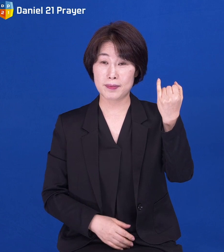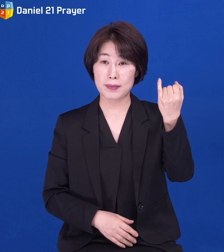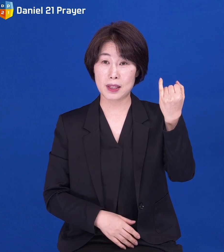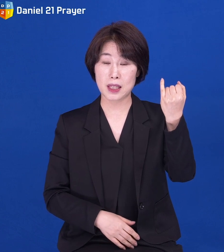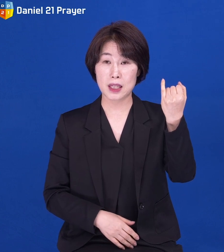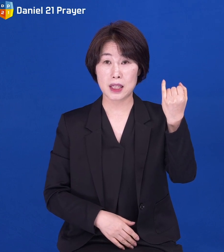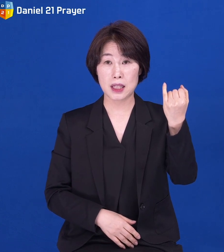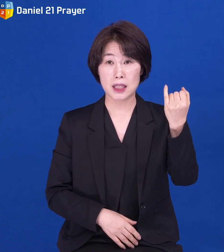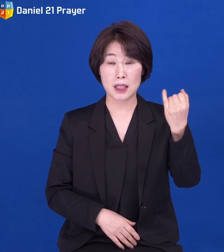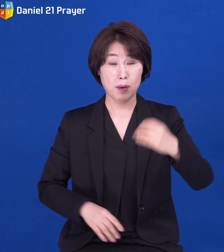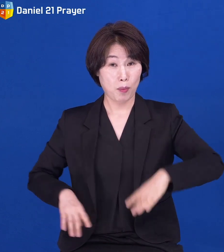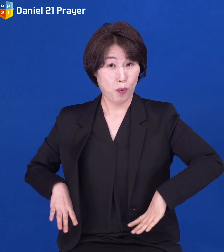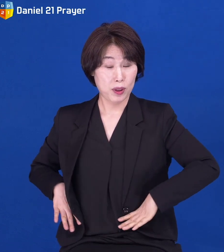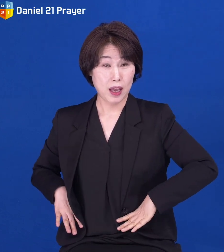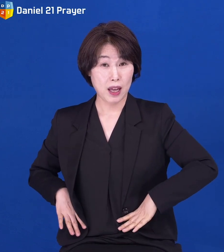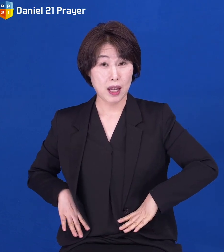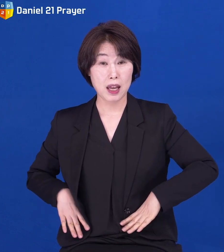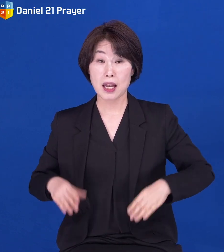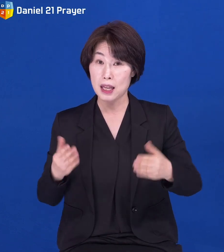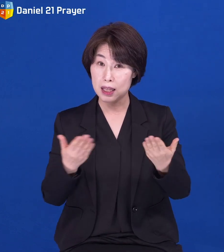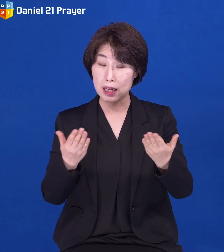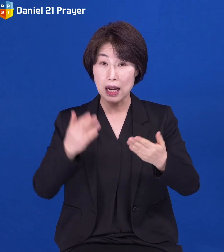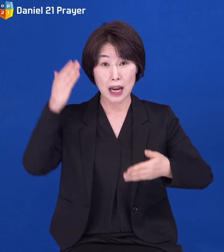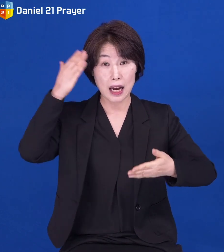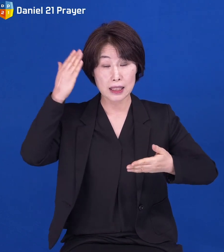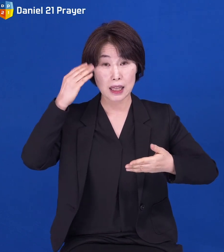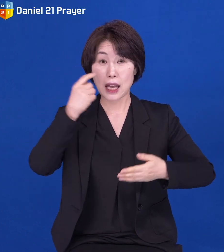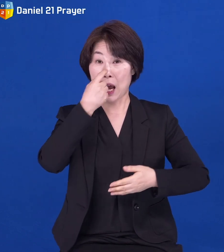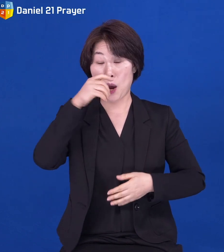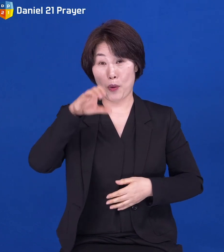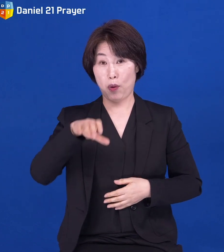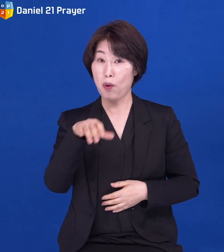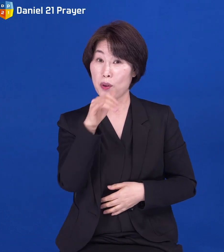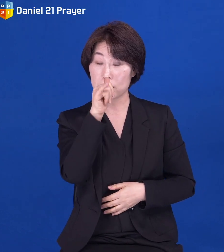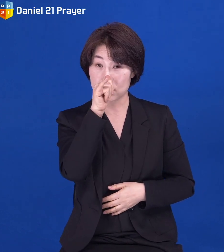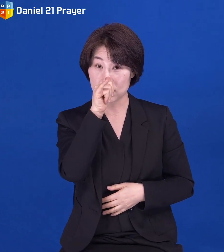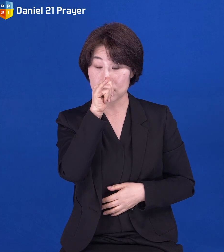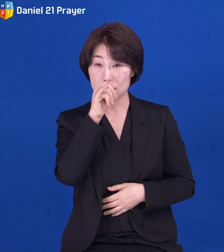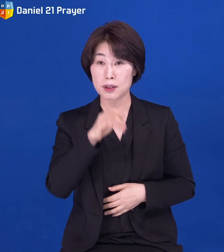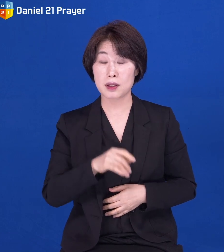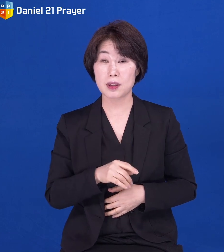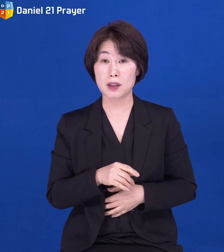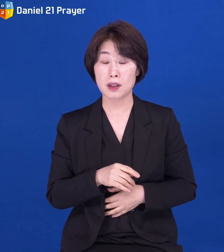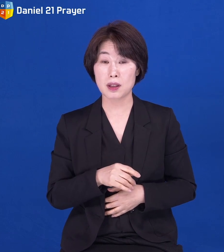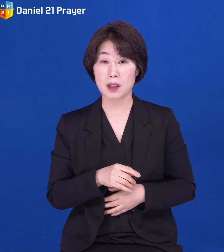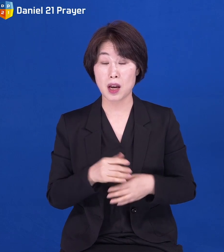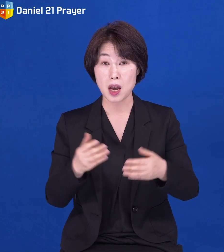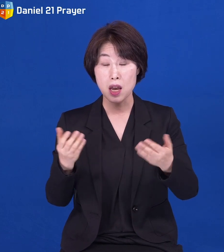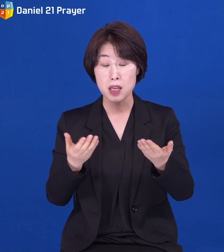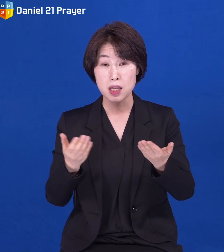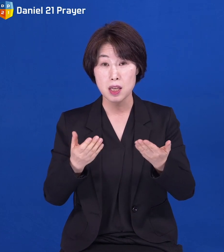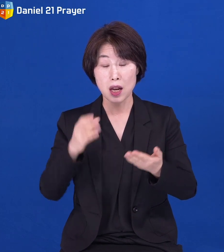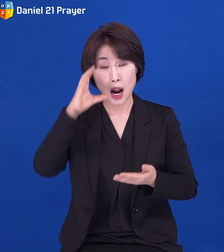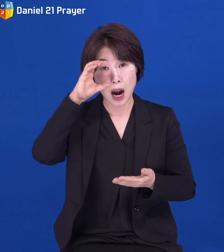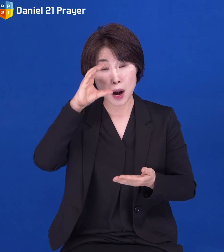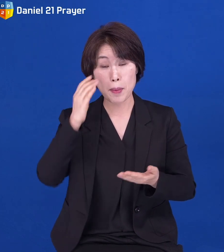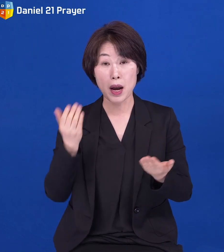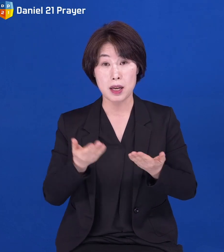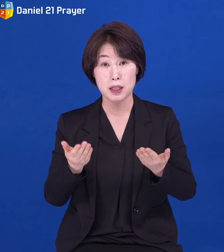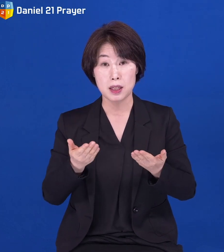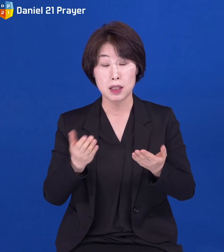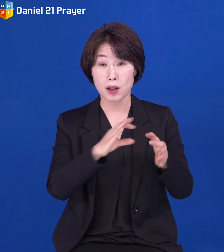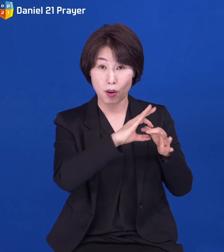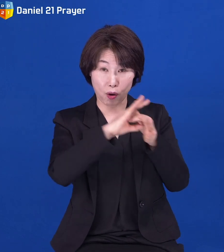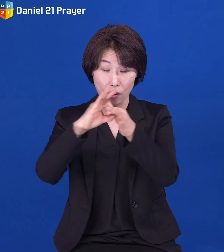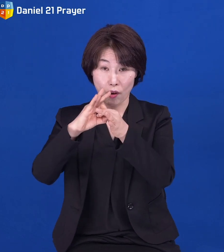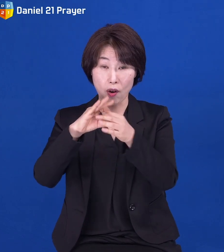라인이라고 예전에 이제 좀 모델 하고 싶은 학생들이 다니는 학원 같은 데가 있었는데, 거기서 이제 일자리를 많이 연결을 해주는 거예요. 키 크고 이제